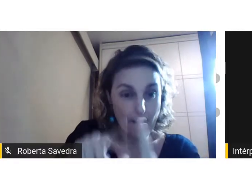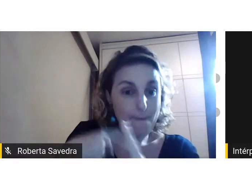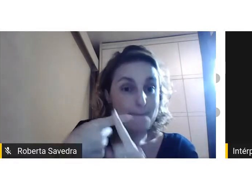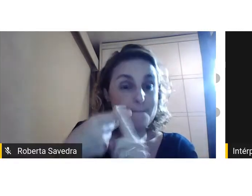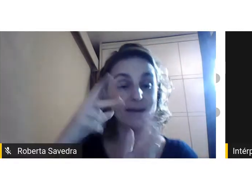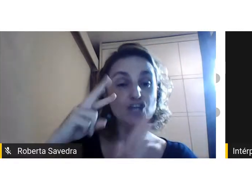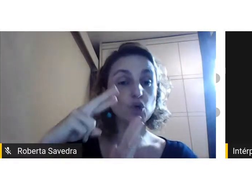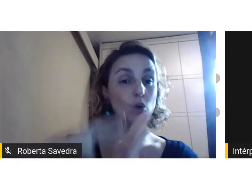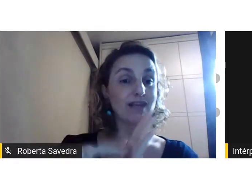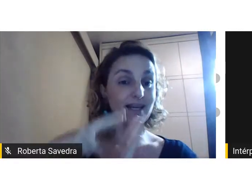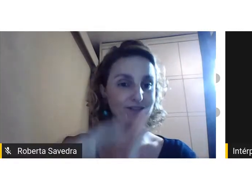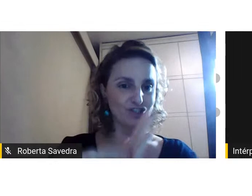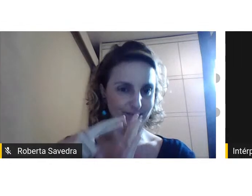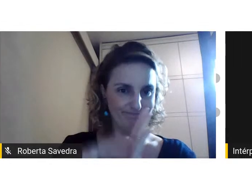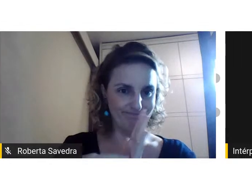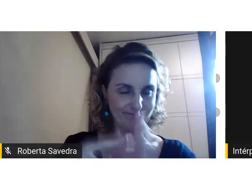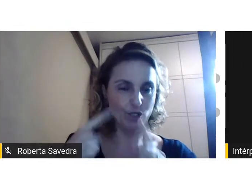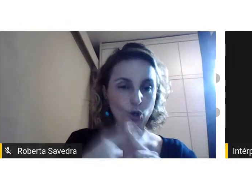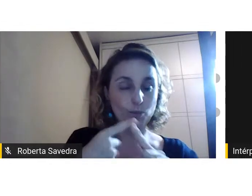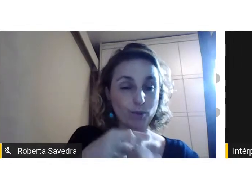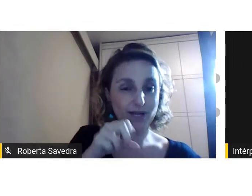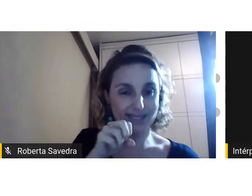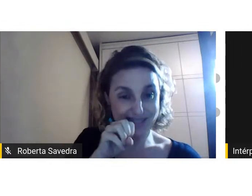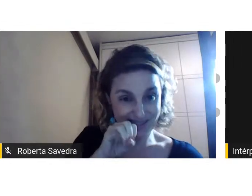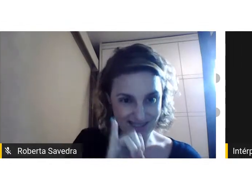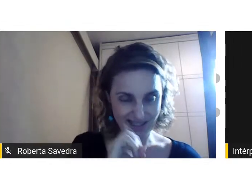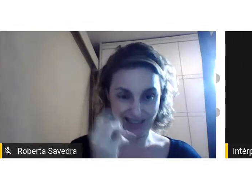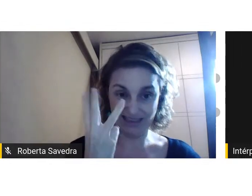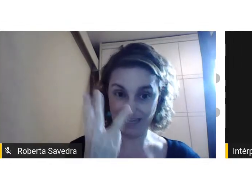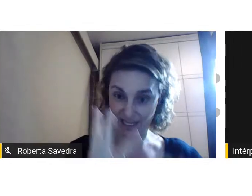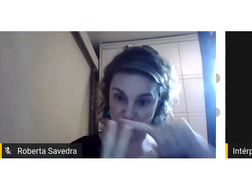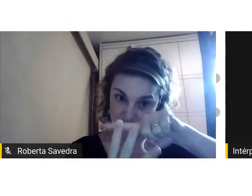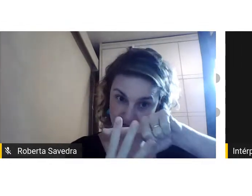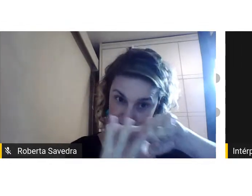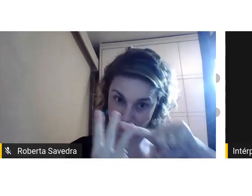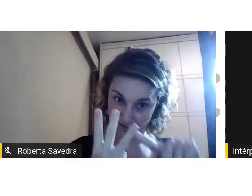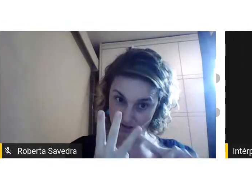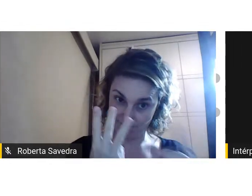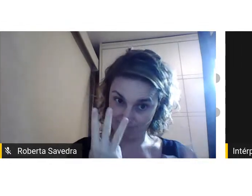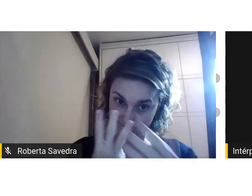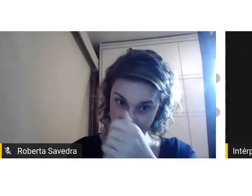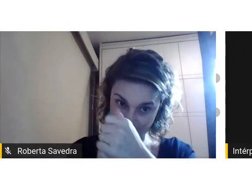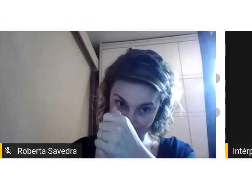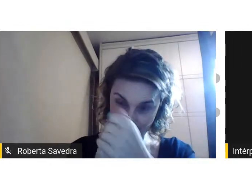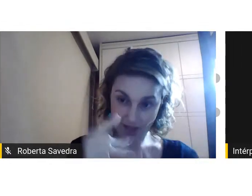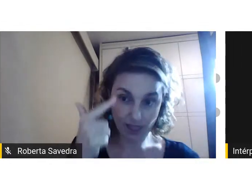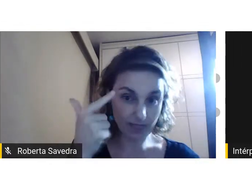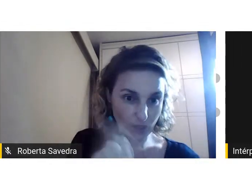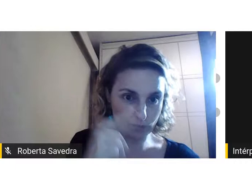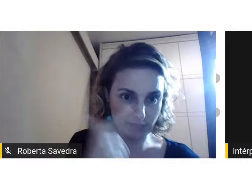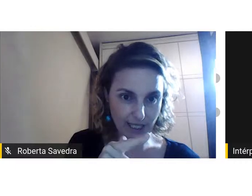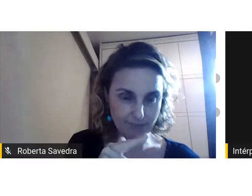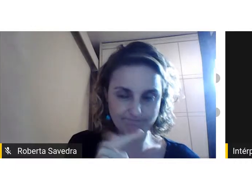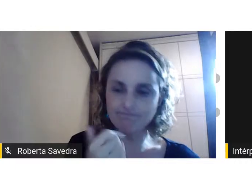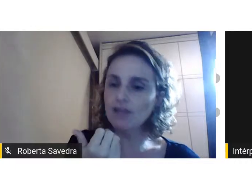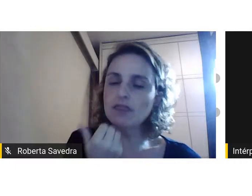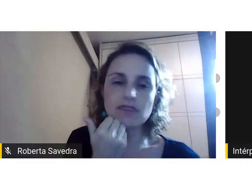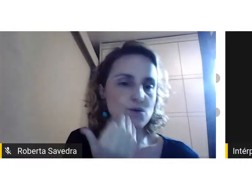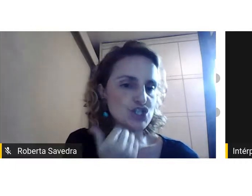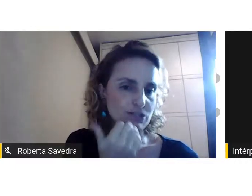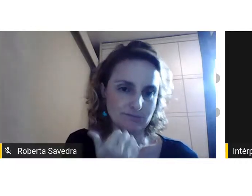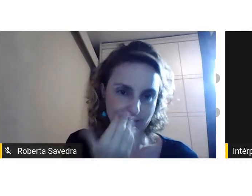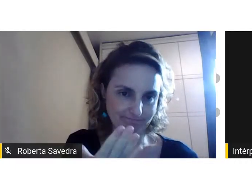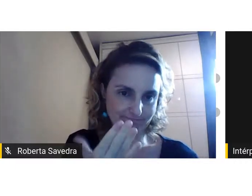conhecimento e isso essa comunidade havia Adquirido bom então por exemplo